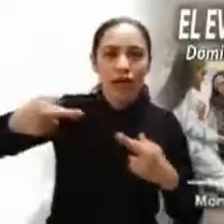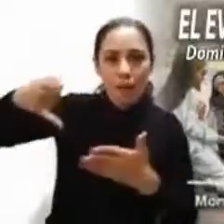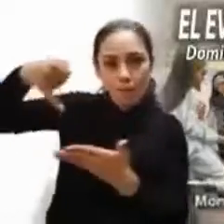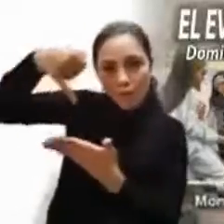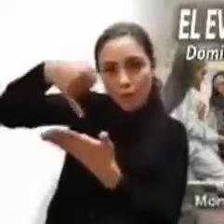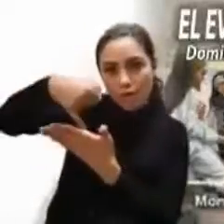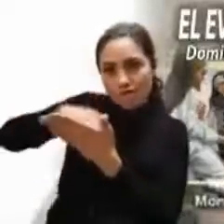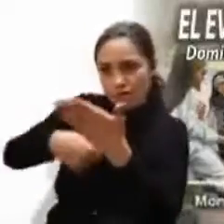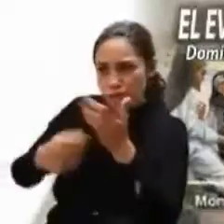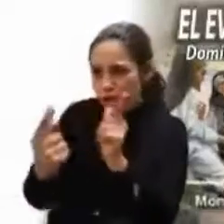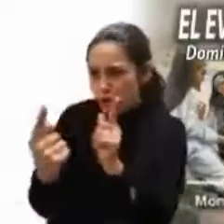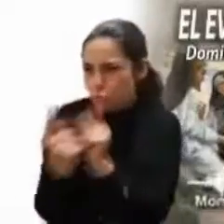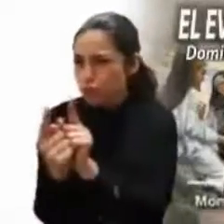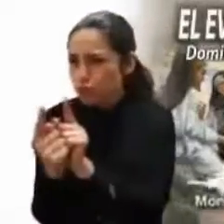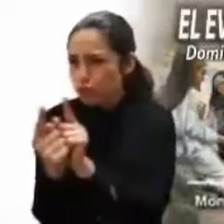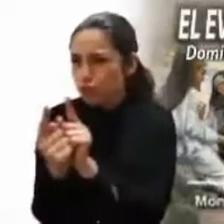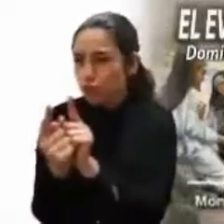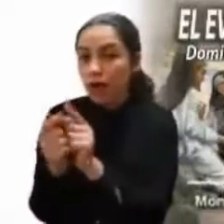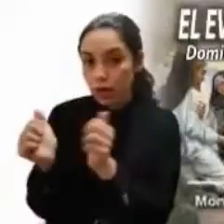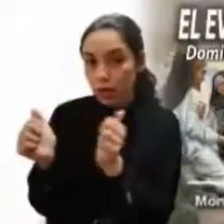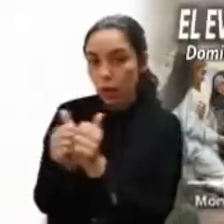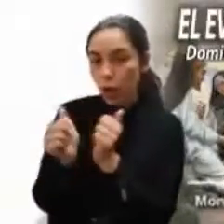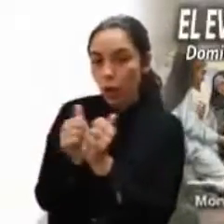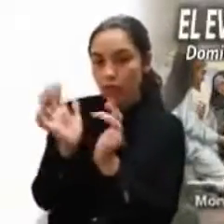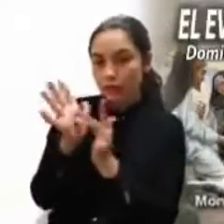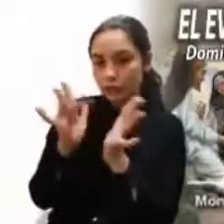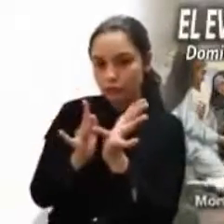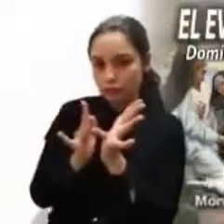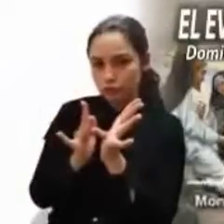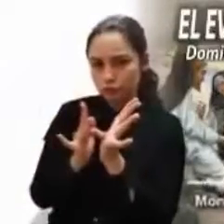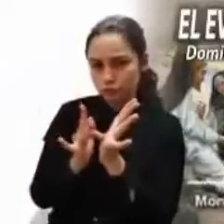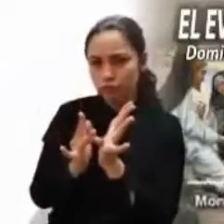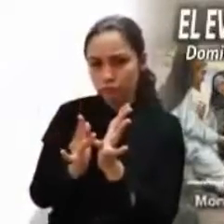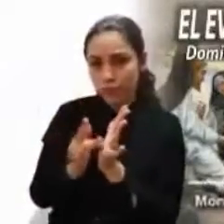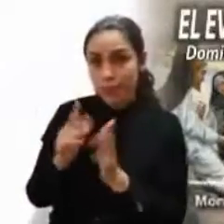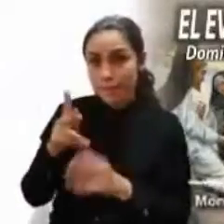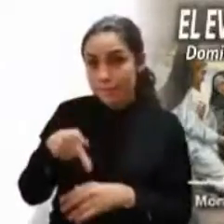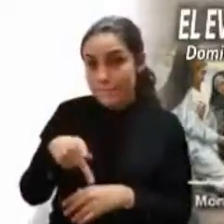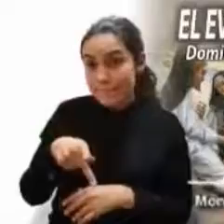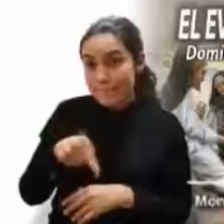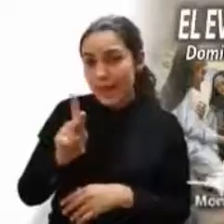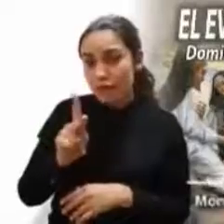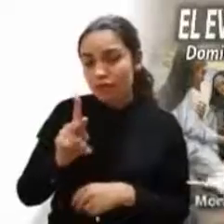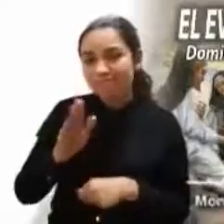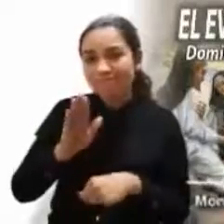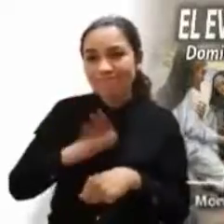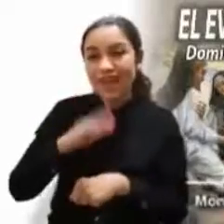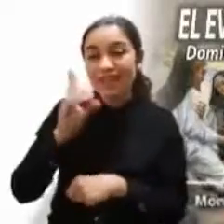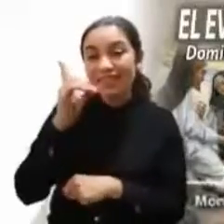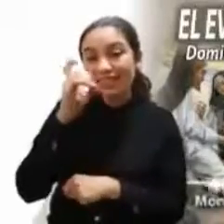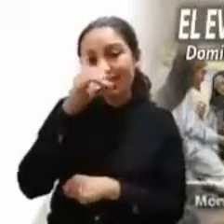Él. Las cosas se complican cuando tenemos que responder lo que hay en el corazón.